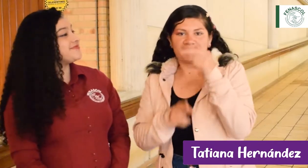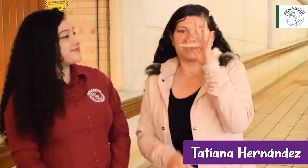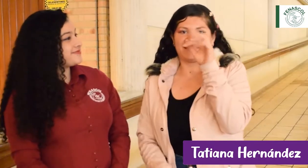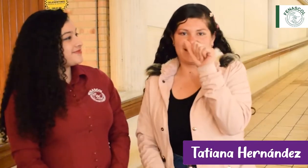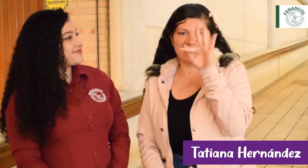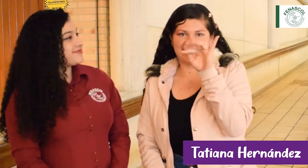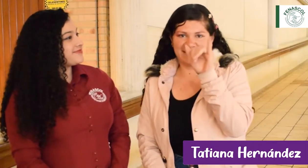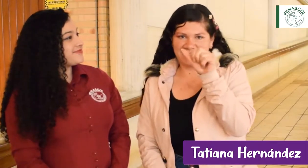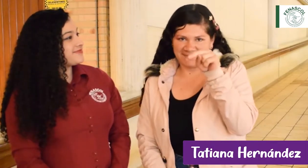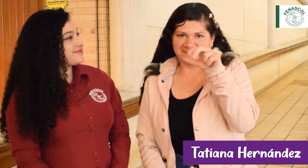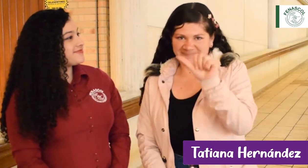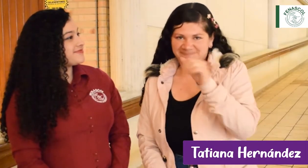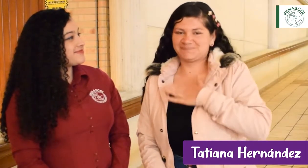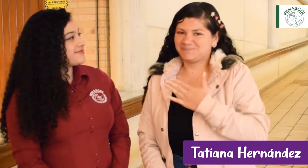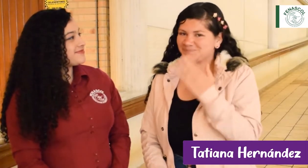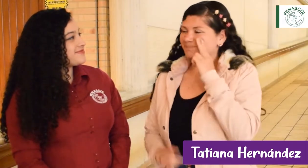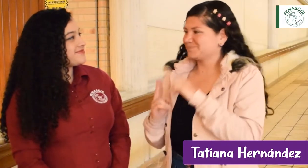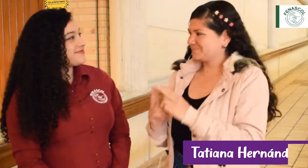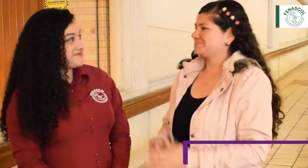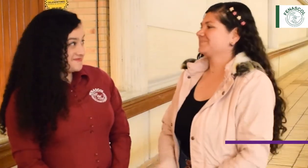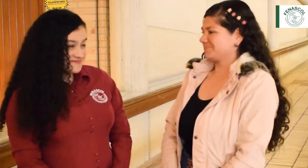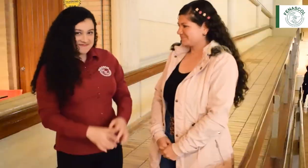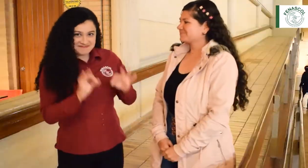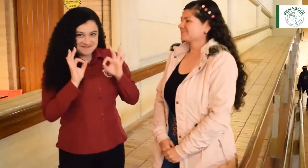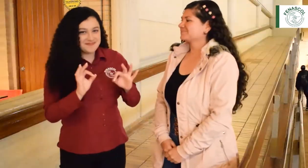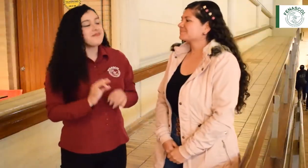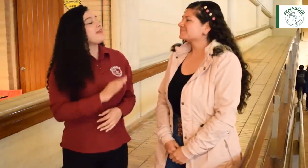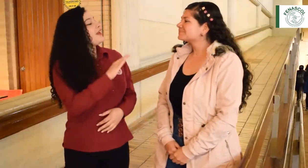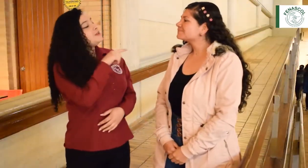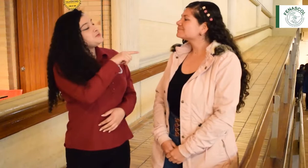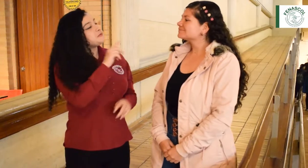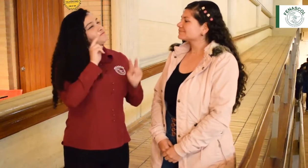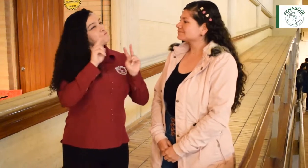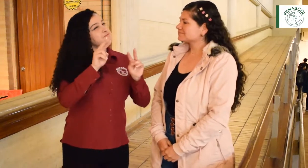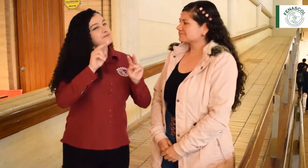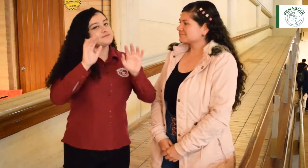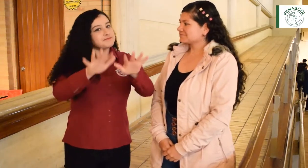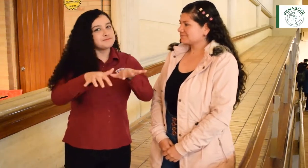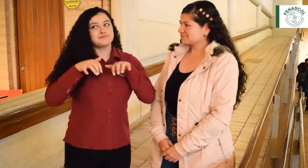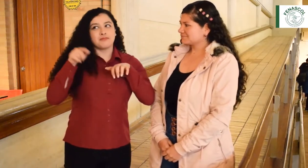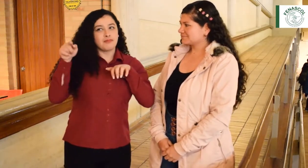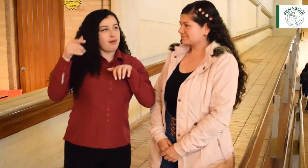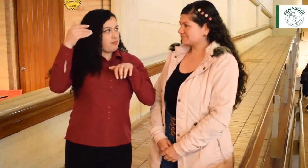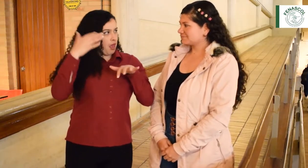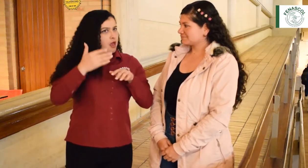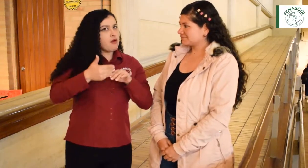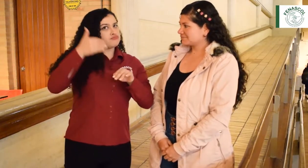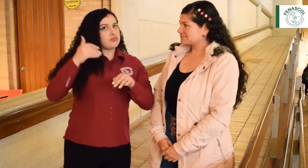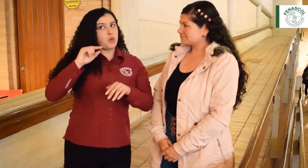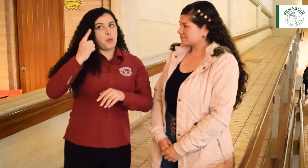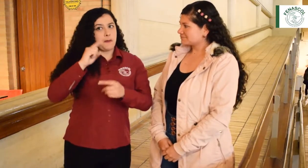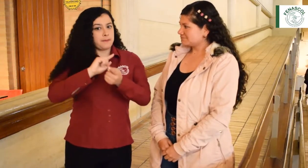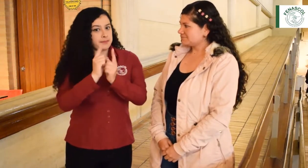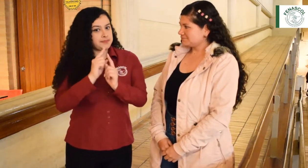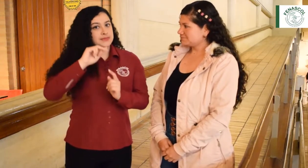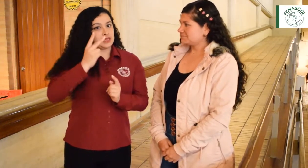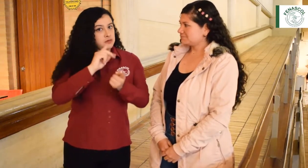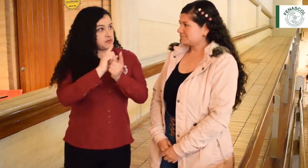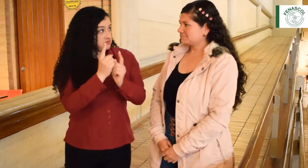mi nombre es Tatiana un gusto en conocerlos qué bien Quiero preguntarte si ya habías participado en las anteriores